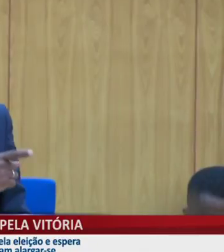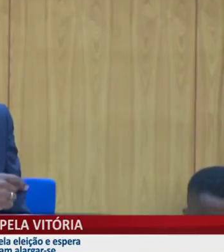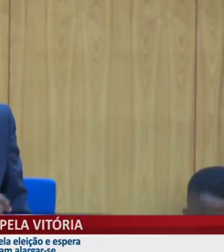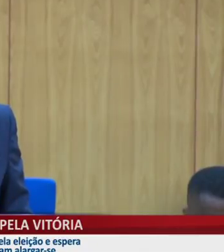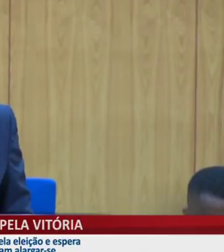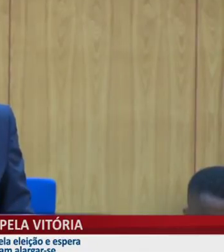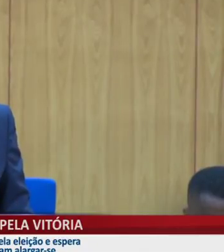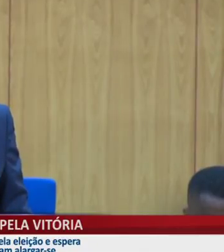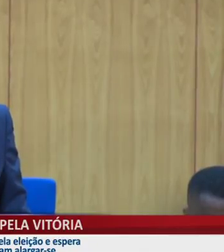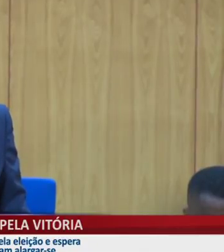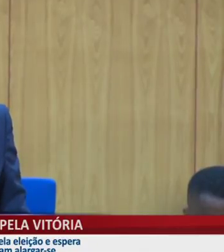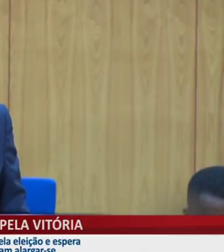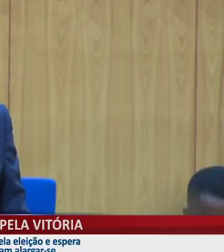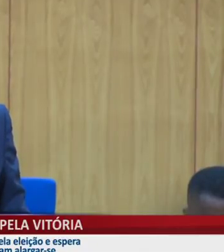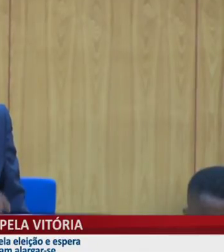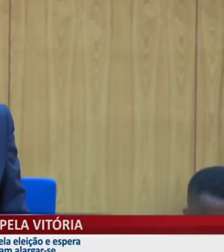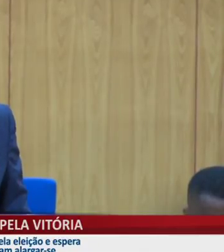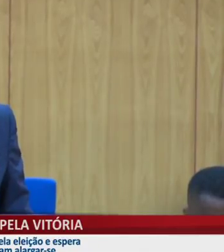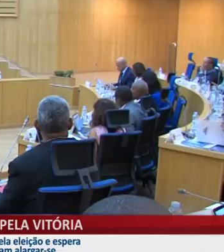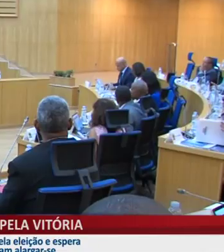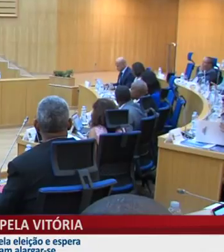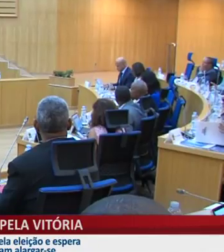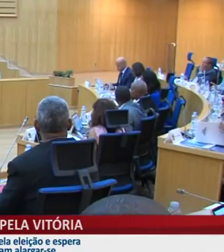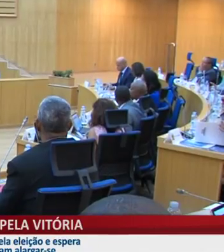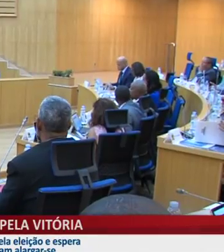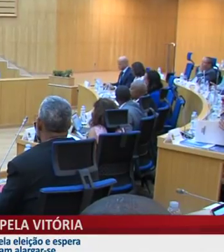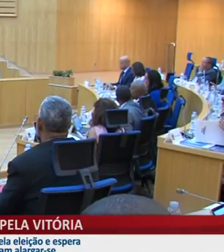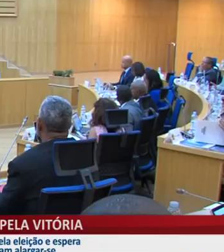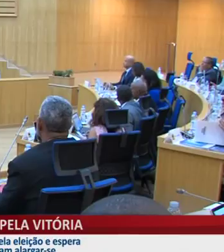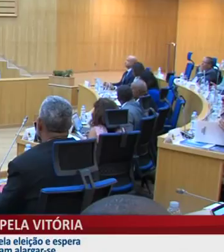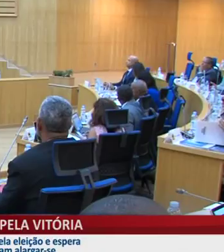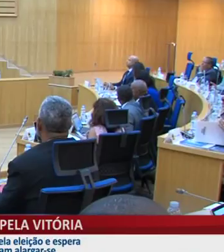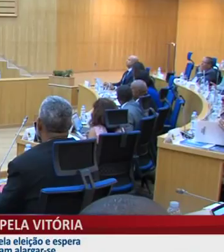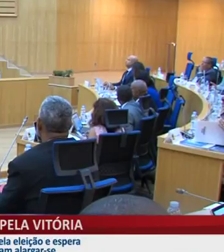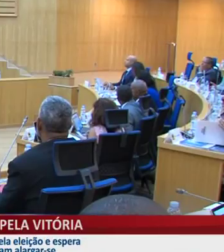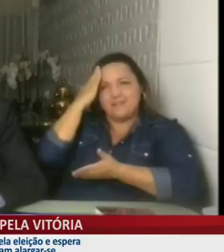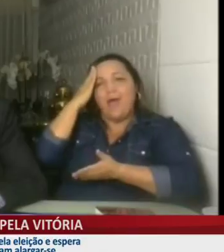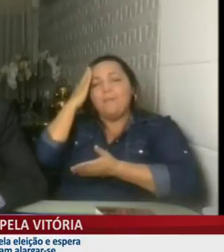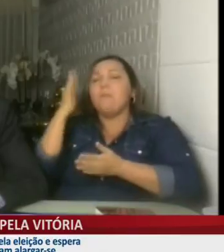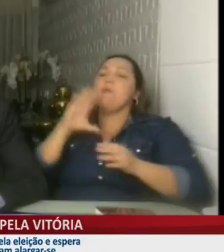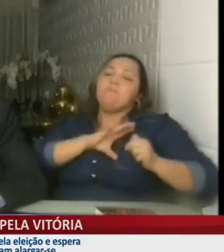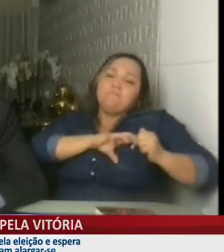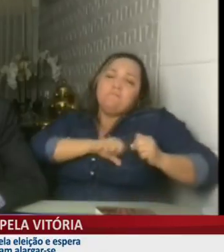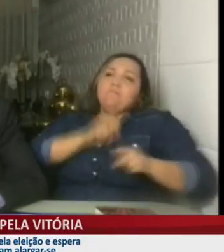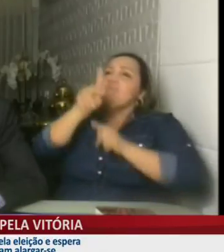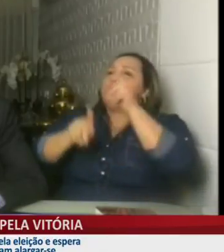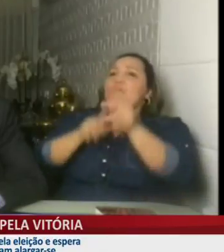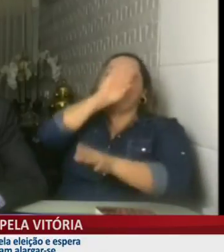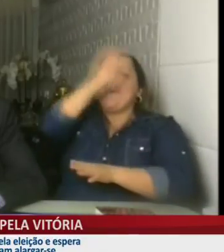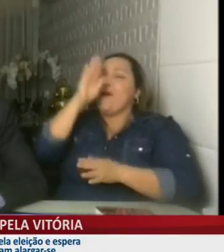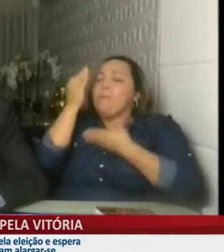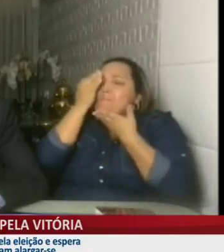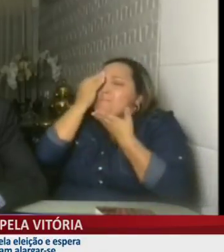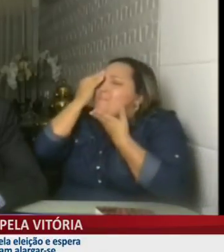os laços de amizade e de solidariedade sem de cumplicidades quer no plano bilateral no âmbito da cpu piorou na esfera